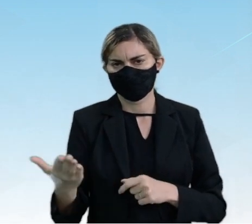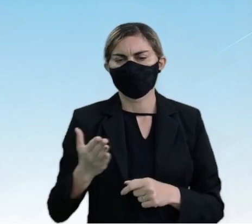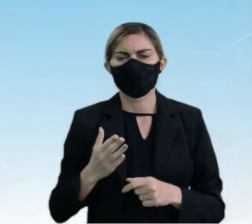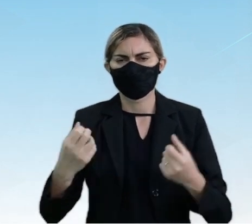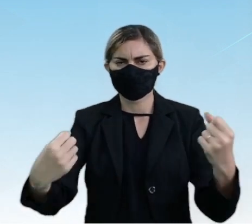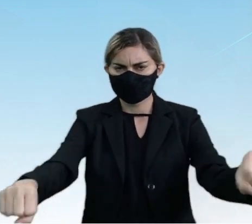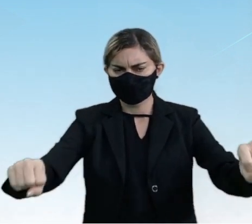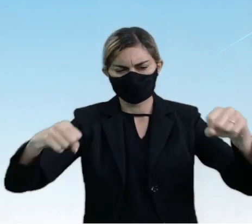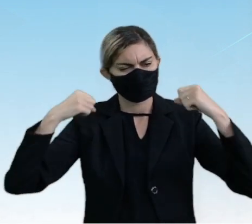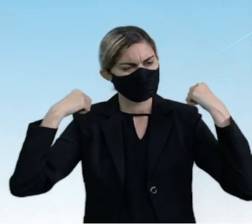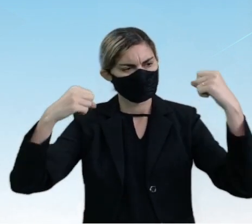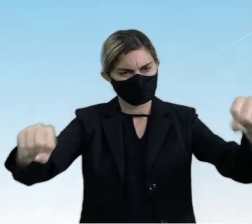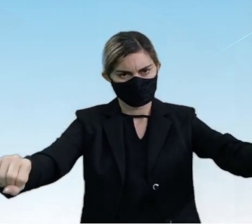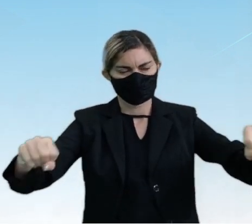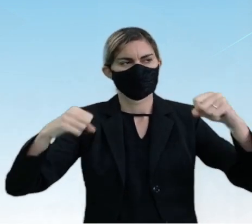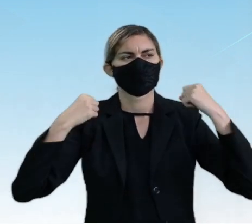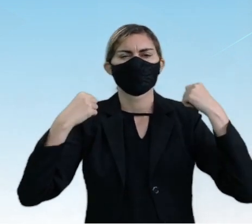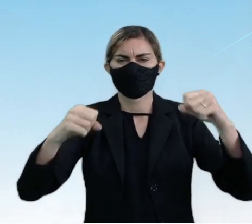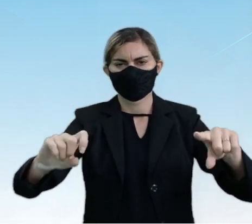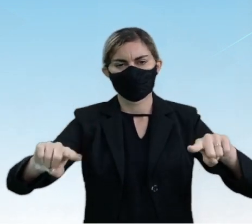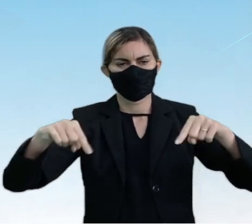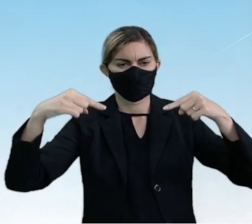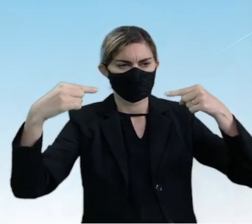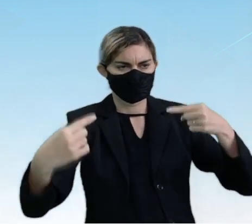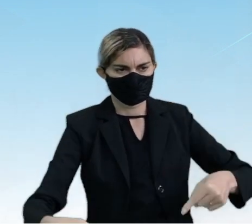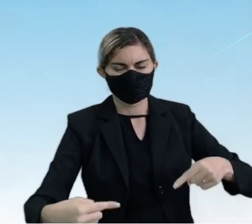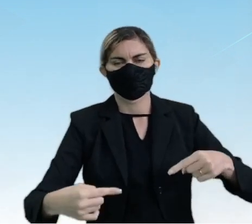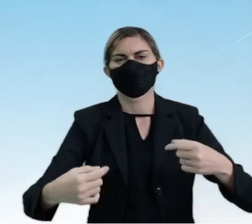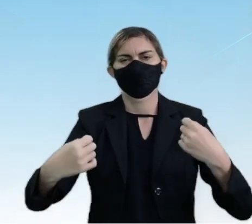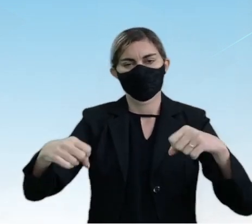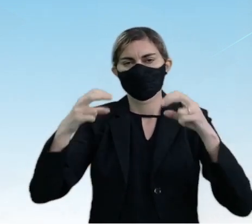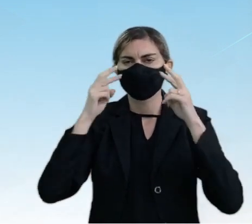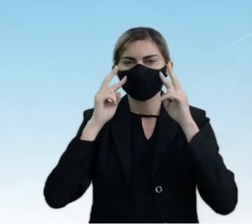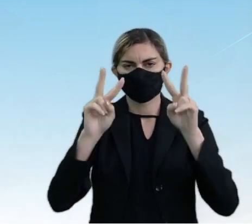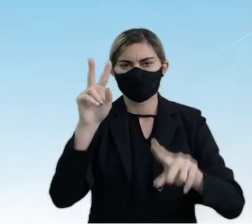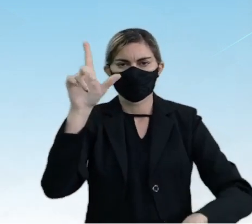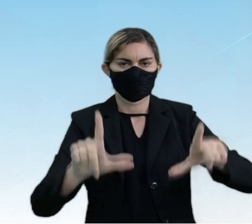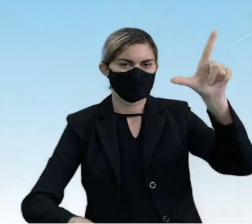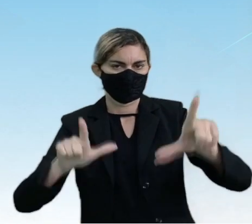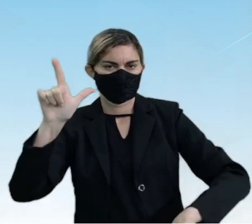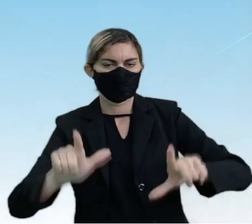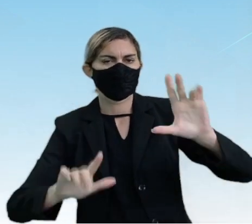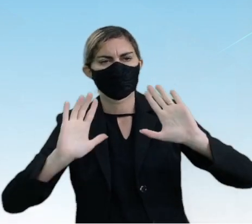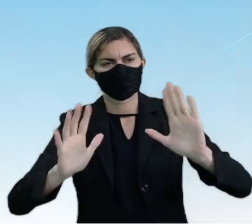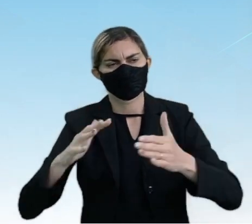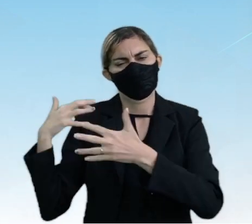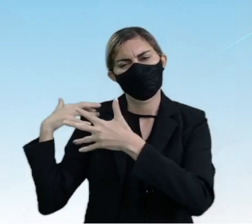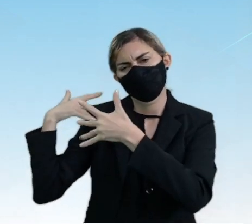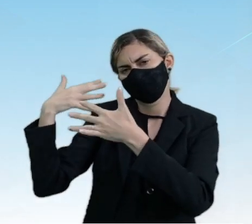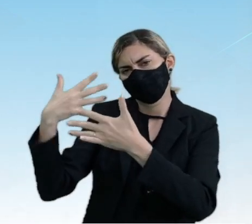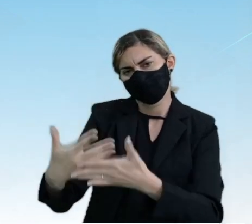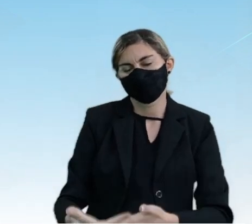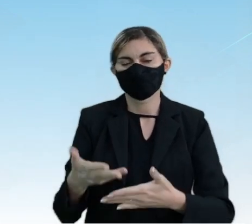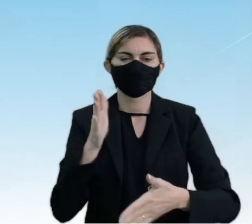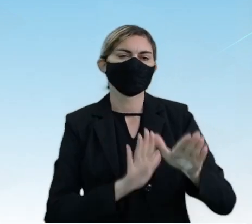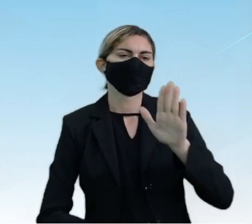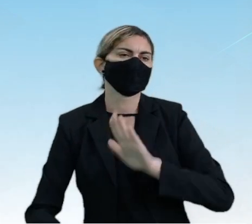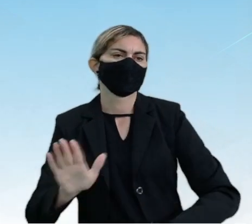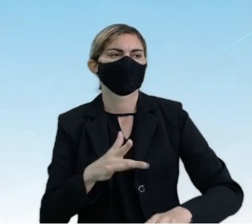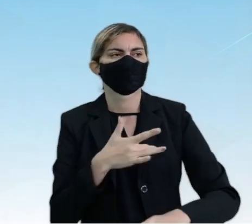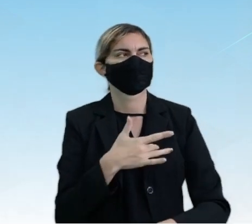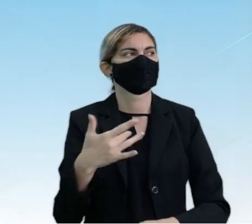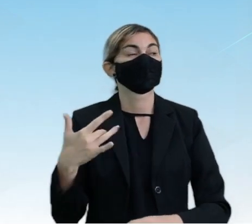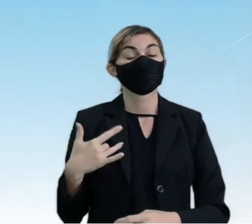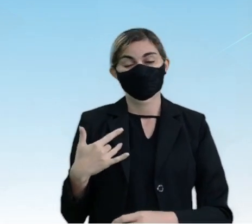mais tradicional, que é a ginástica competitiva, aquela ginástica que a gente vê na TV. Ela já vem numa perspectiva de cuidado com a sua